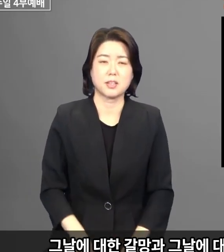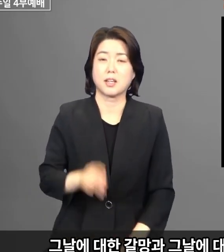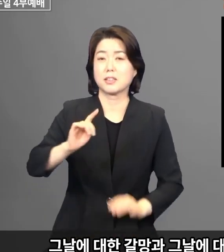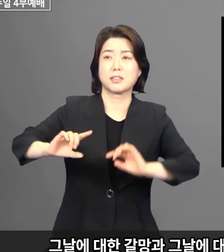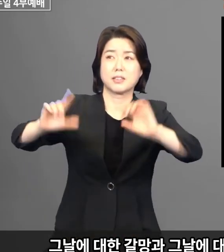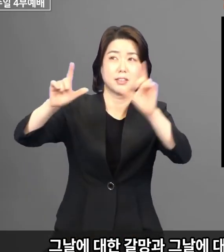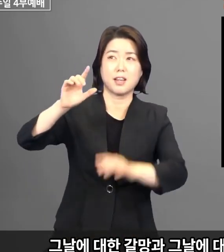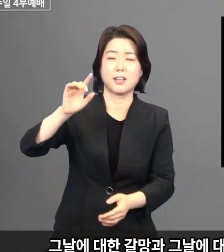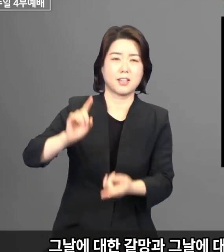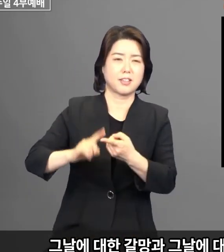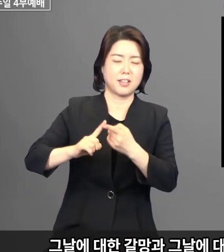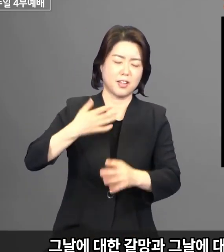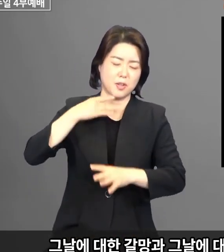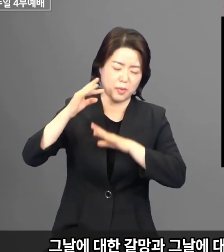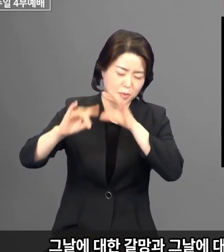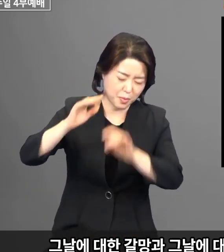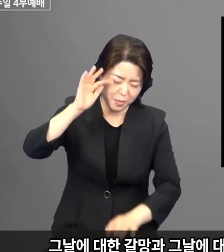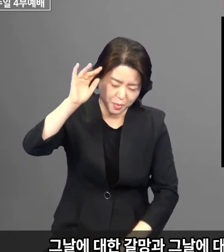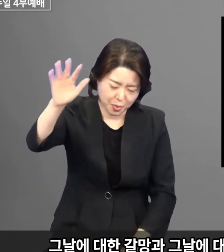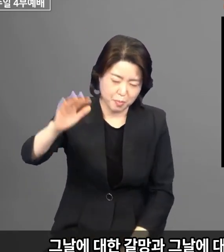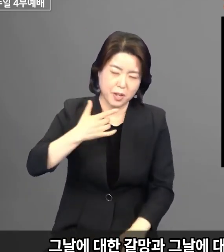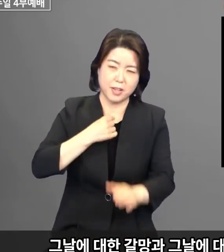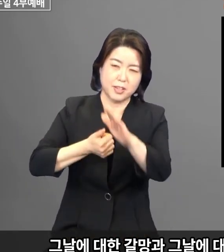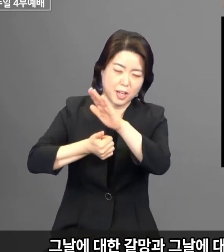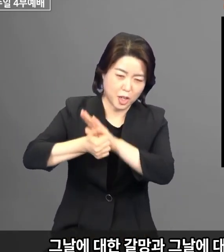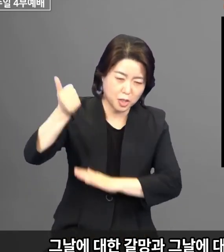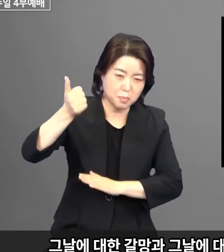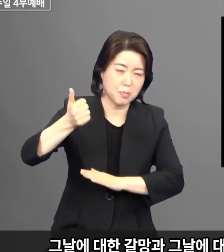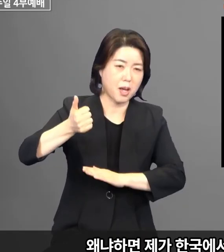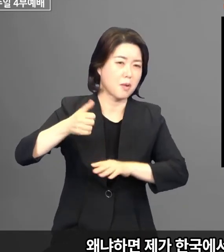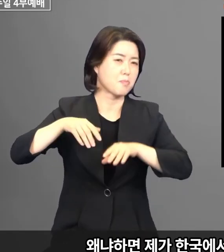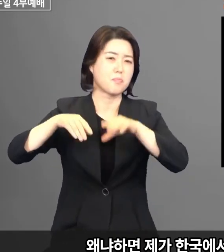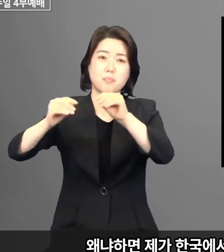그날에 대한 갈망과 그날에 대한 희망이 멈춘 적이